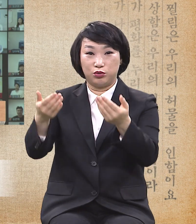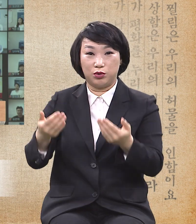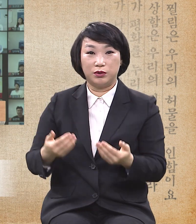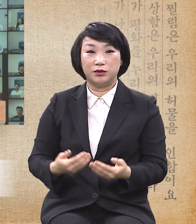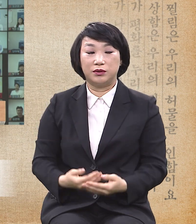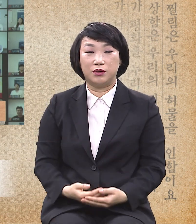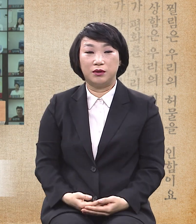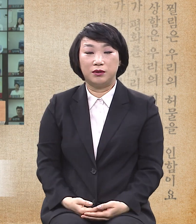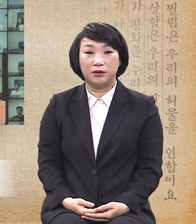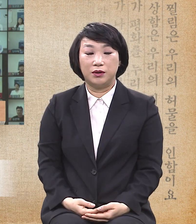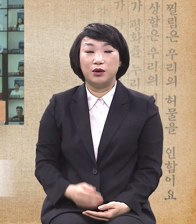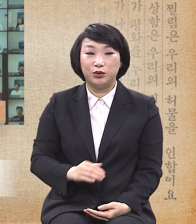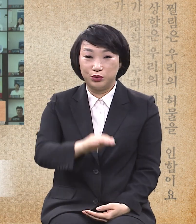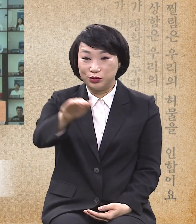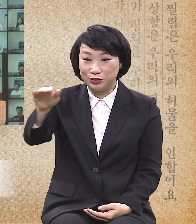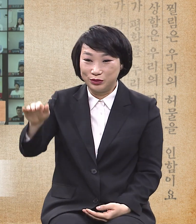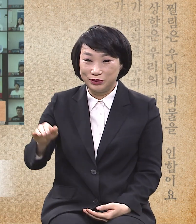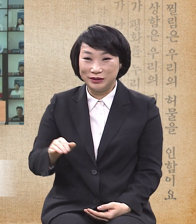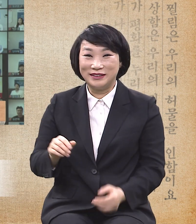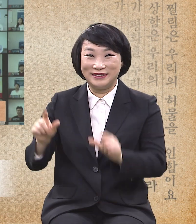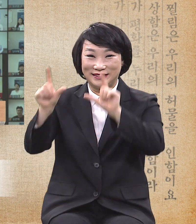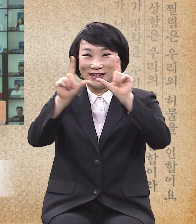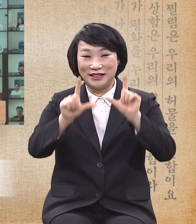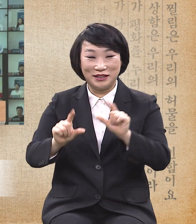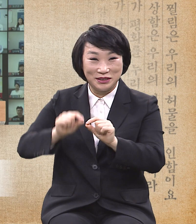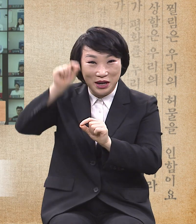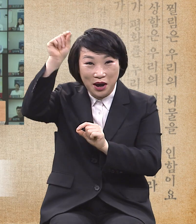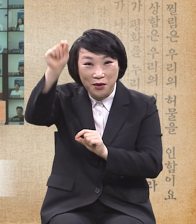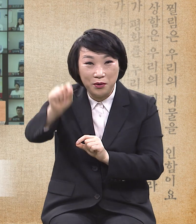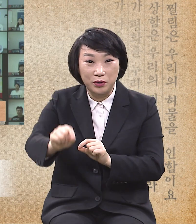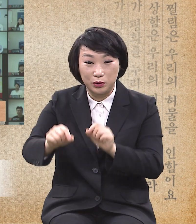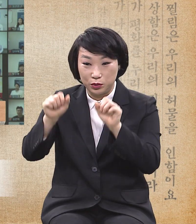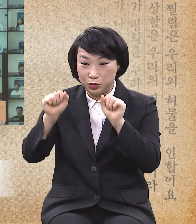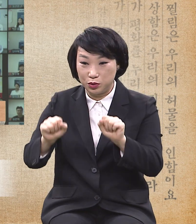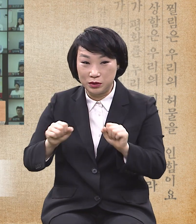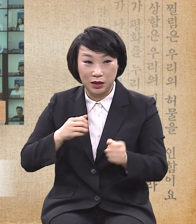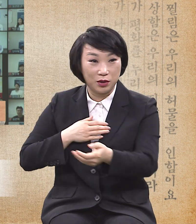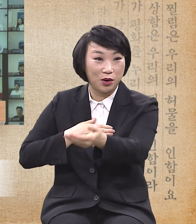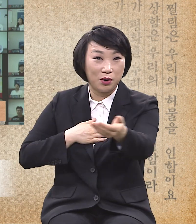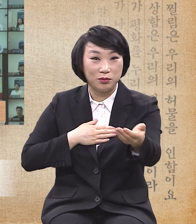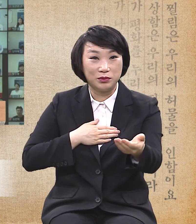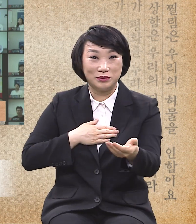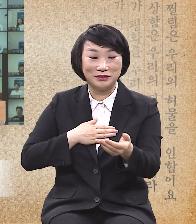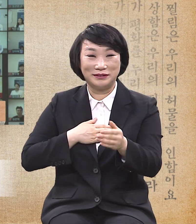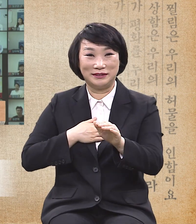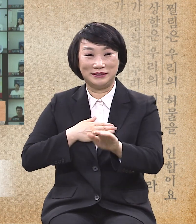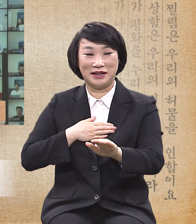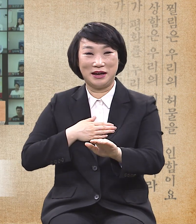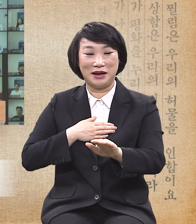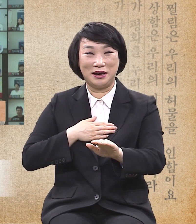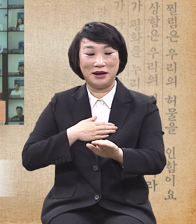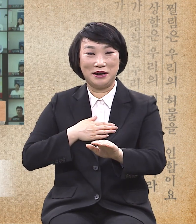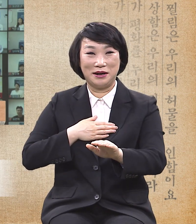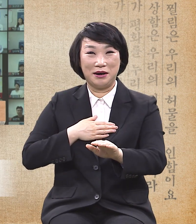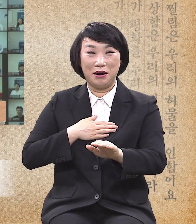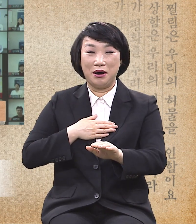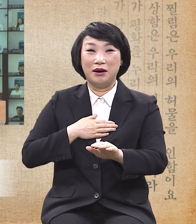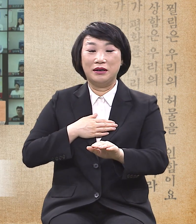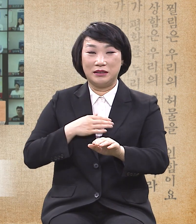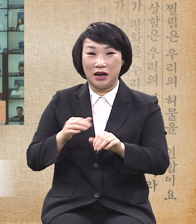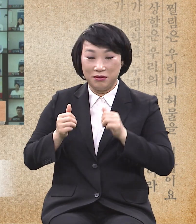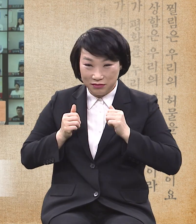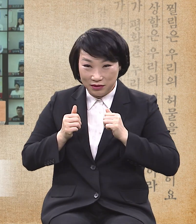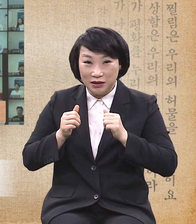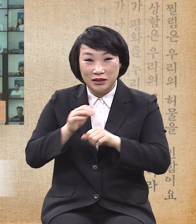만들었습니다. 그래서 우리는 영원한 존재라는데 아주 잘하면